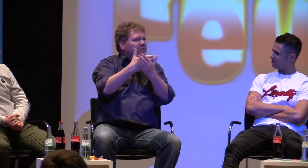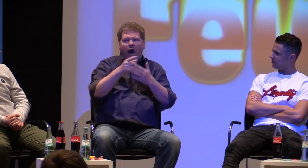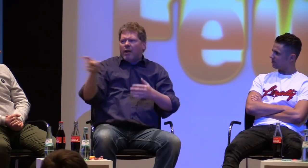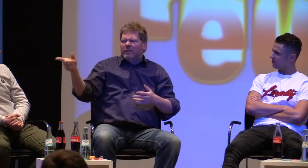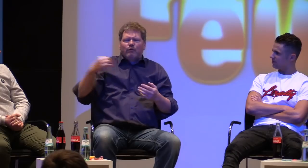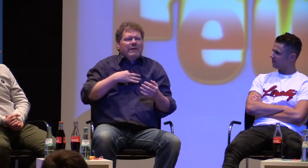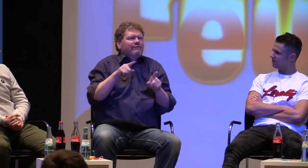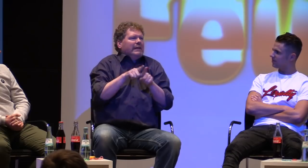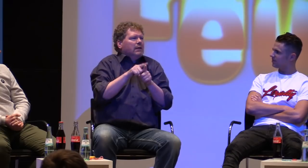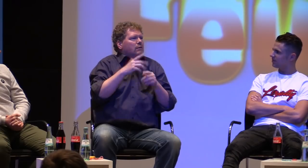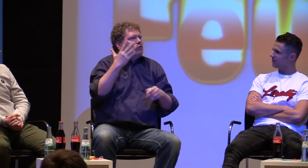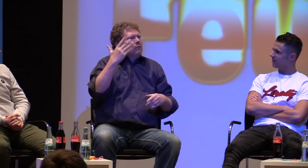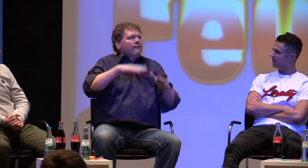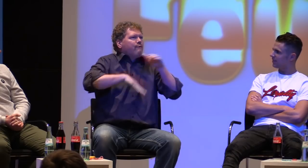groß die Veränderung da einfach gewesen ist.